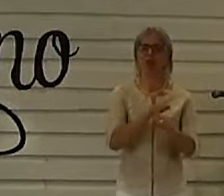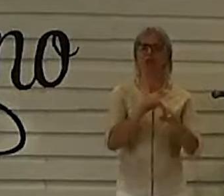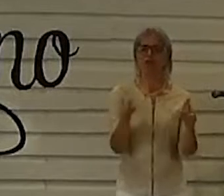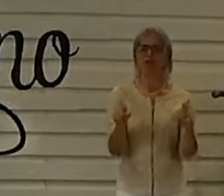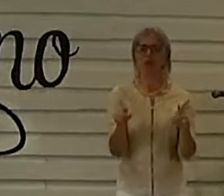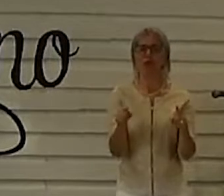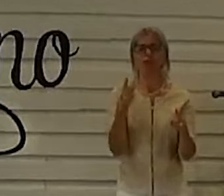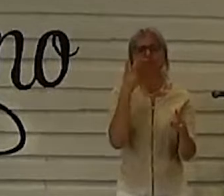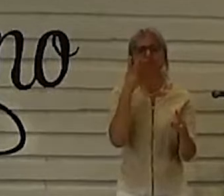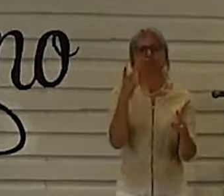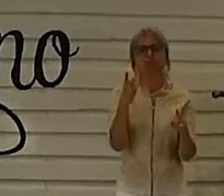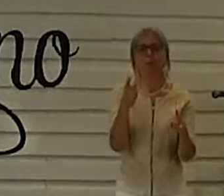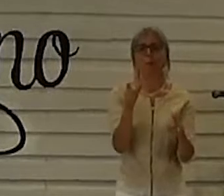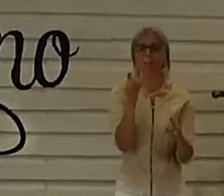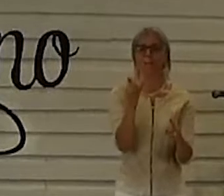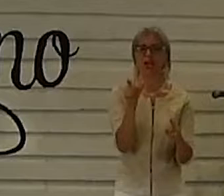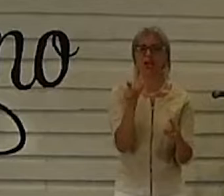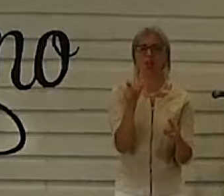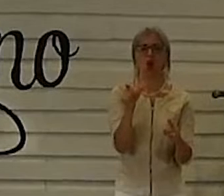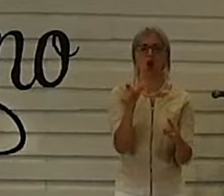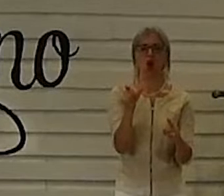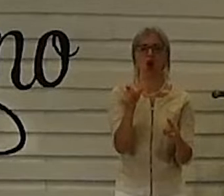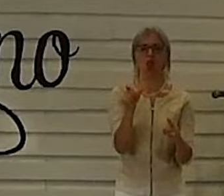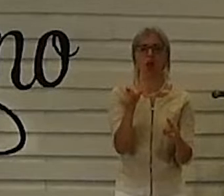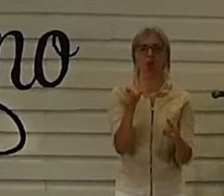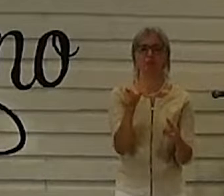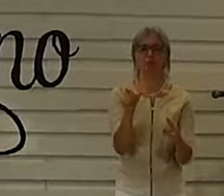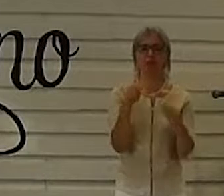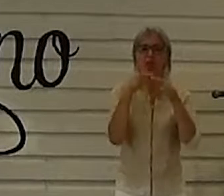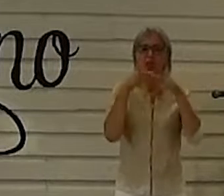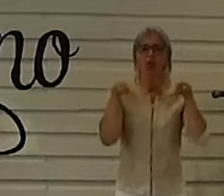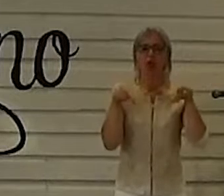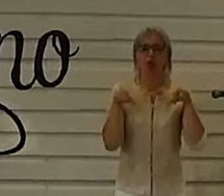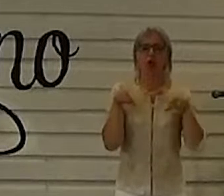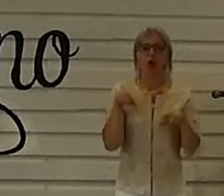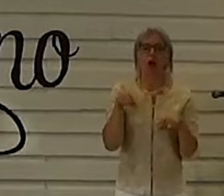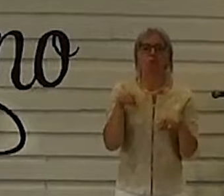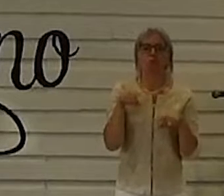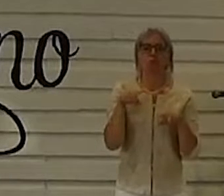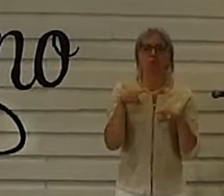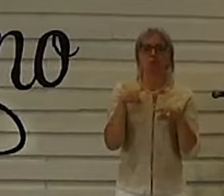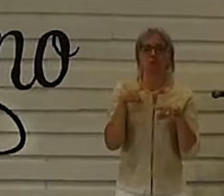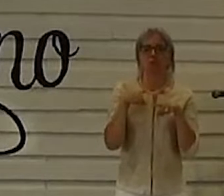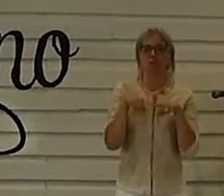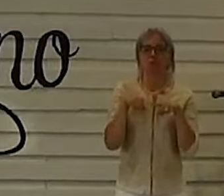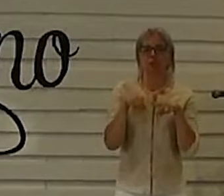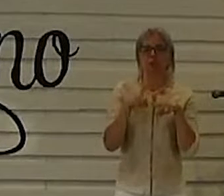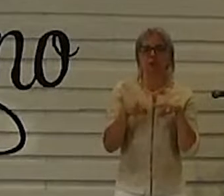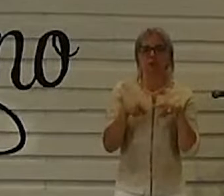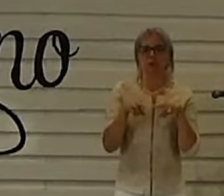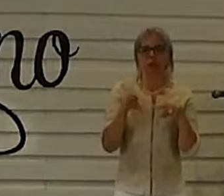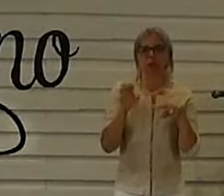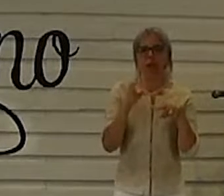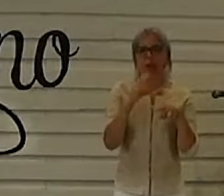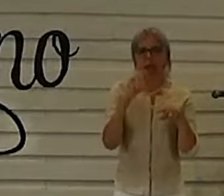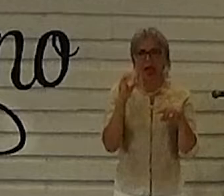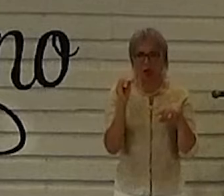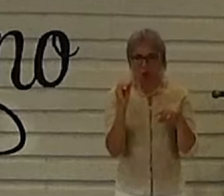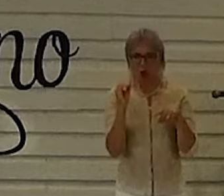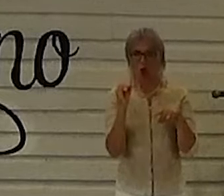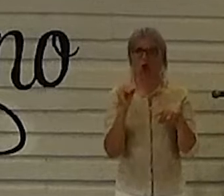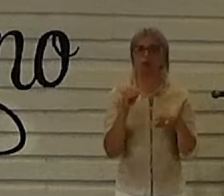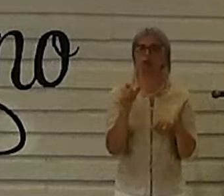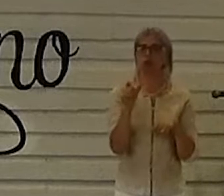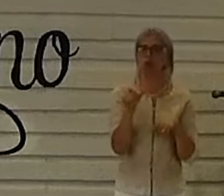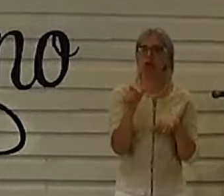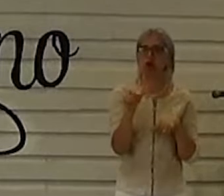greco, perché sapete che il Nuovo Testamento è scritto nel greco, è interessante che il termine greco